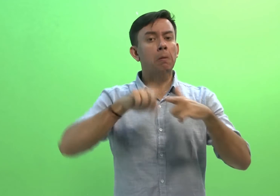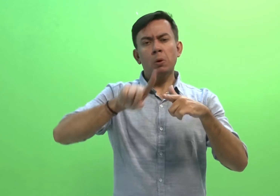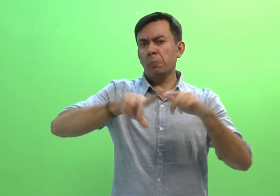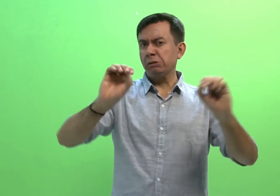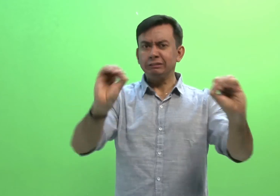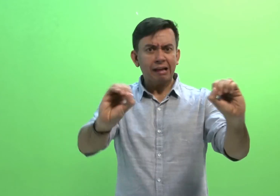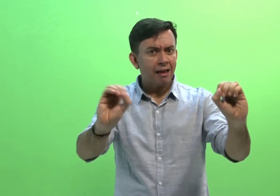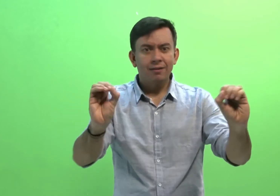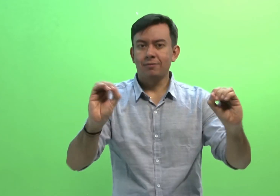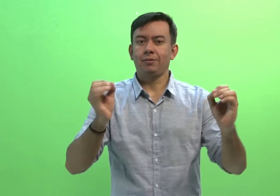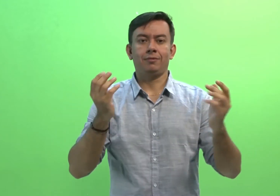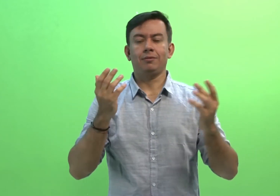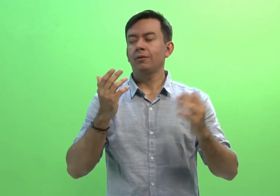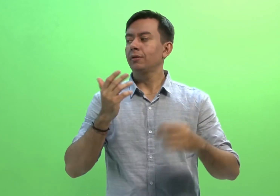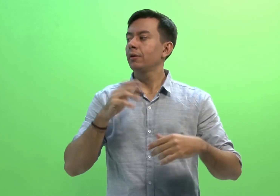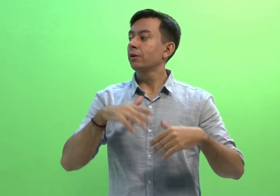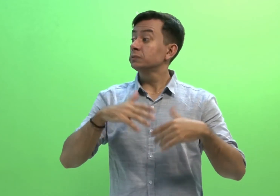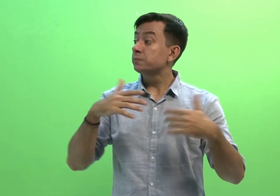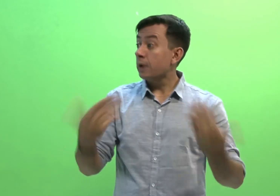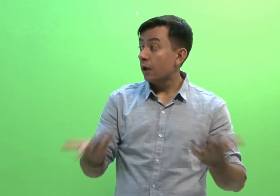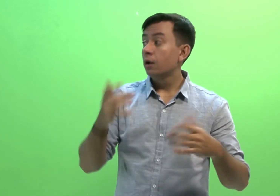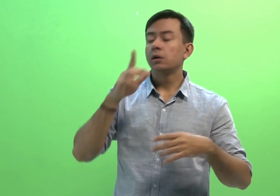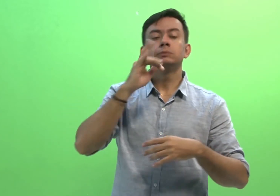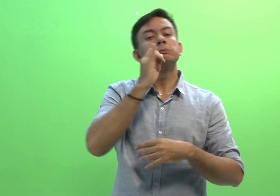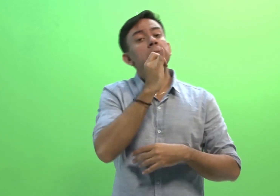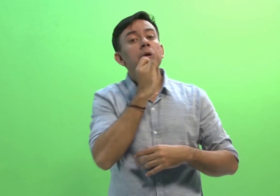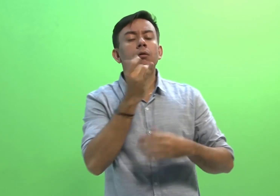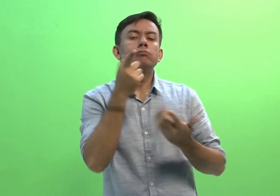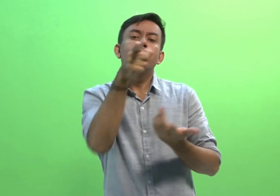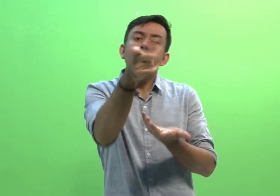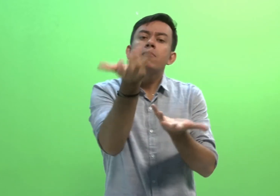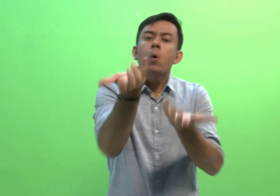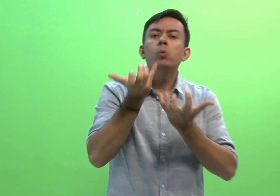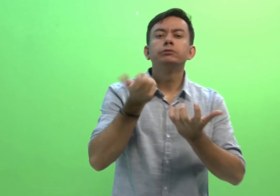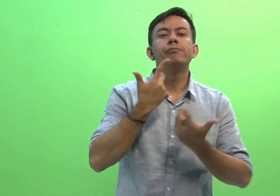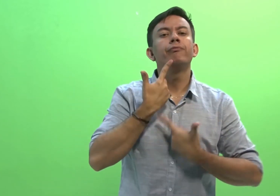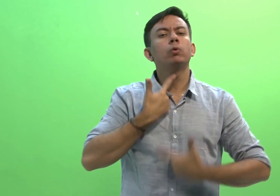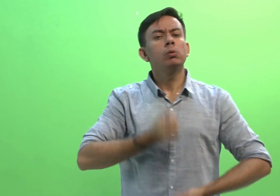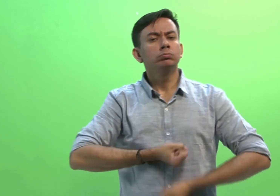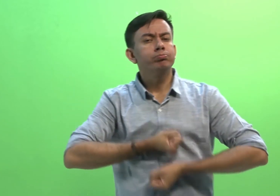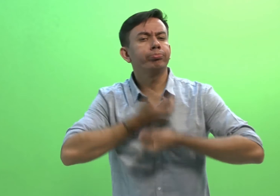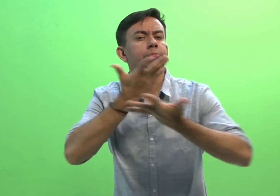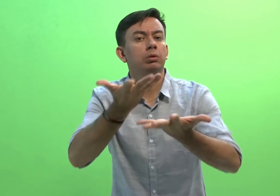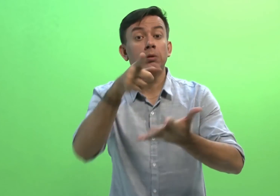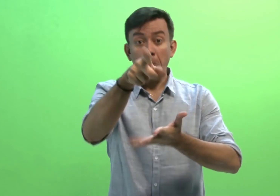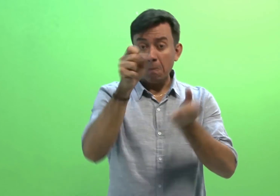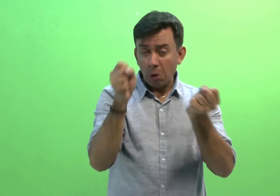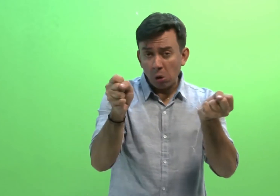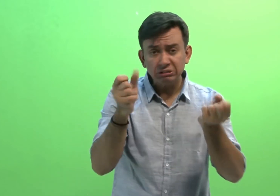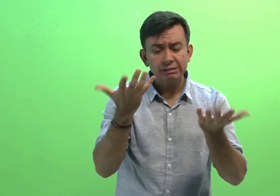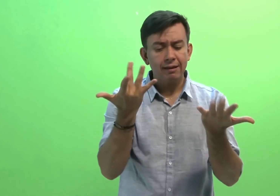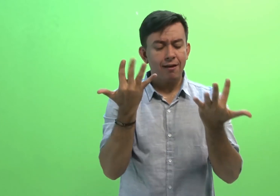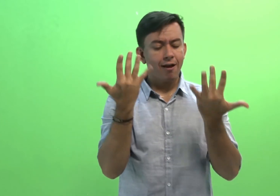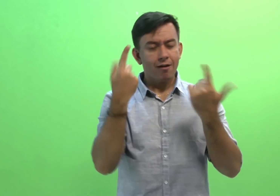Então, não há nada que mostre que é uma língua superior à outra. Então, se você quer expor o que sente,